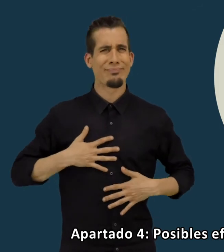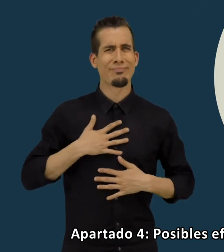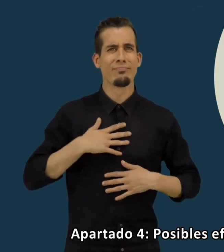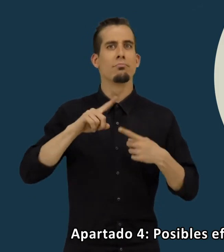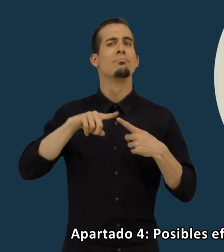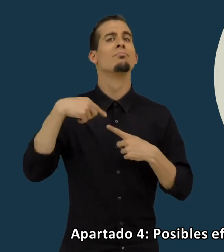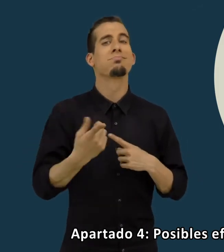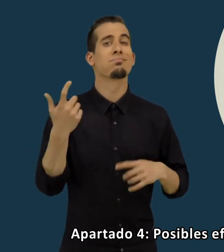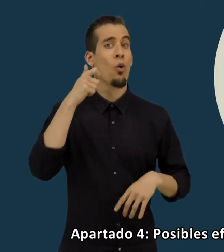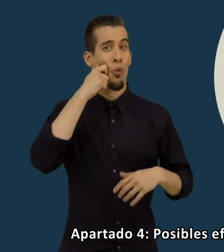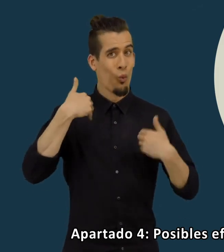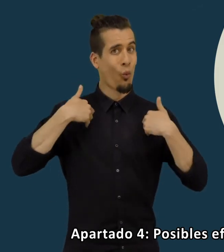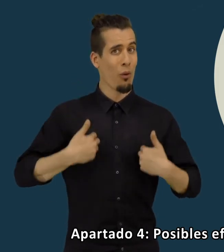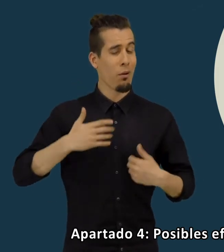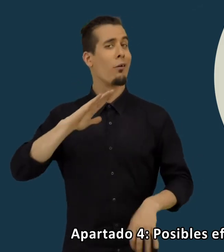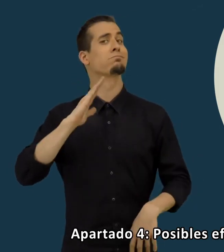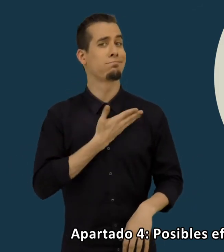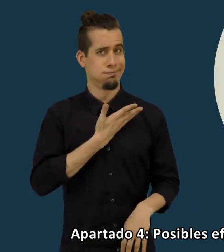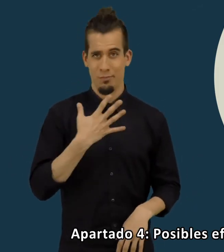Posibles efectos adversos.